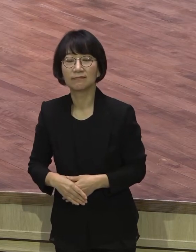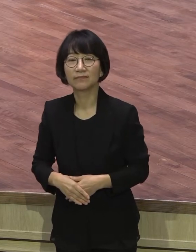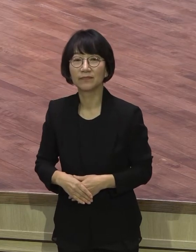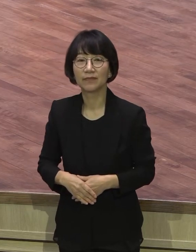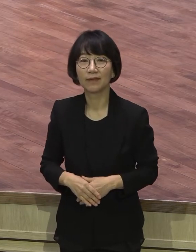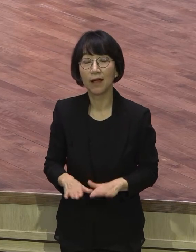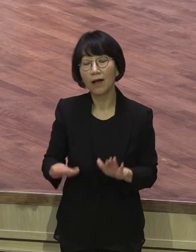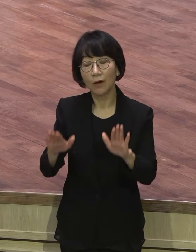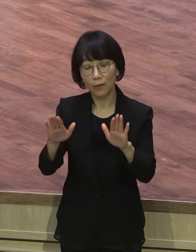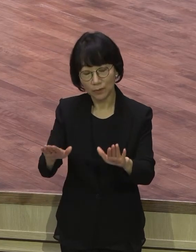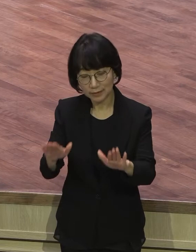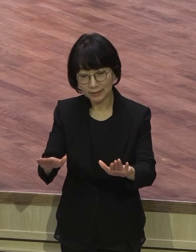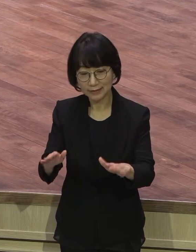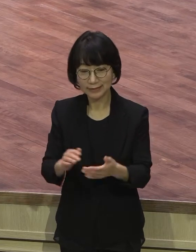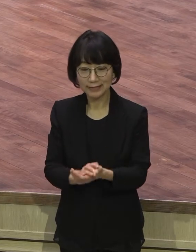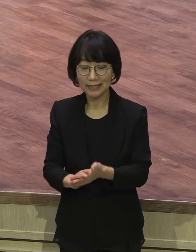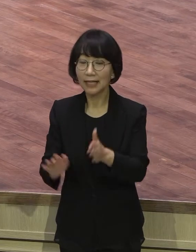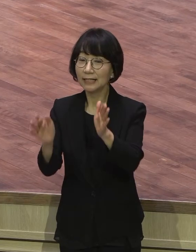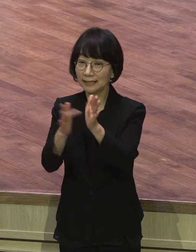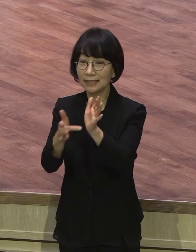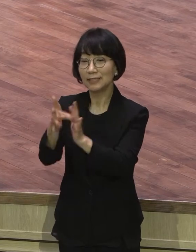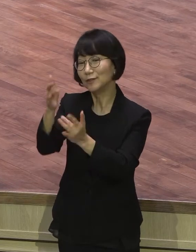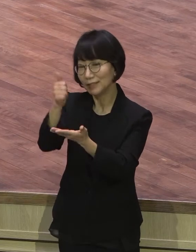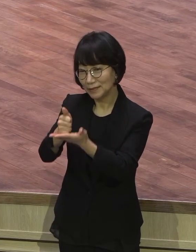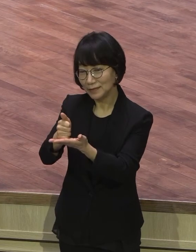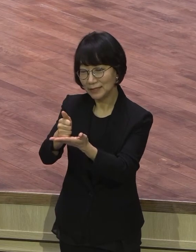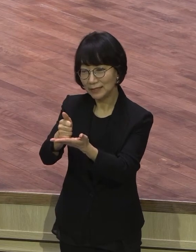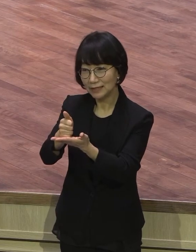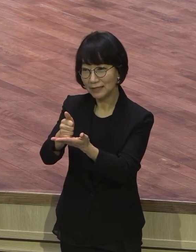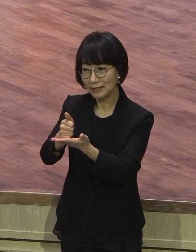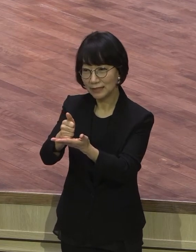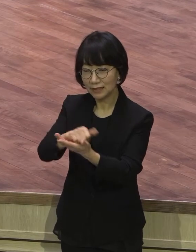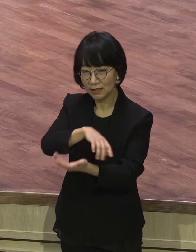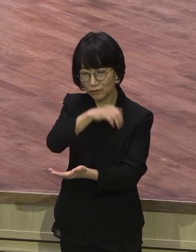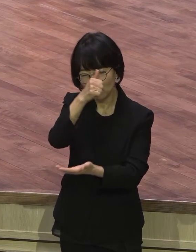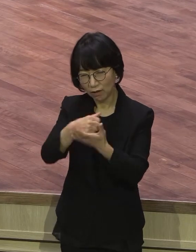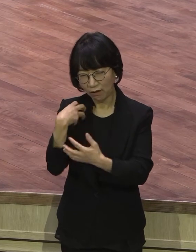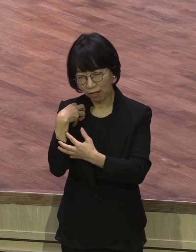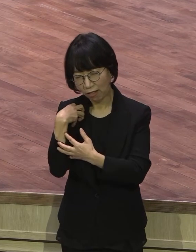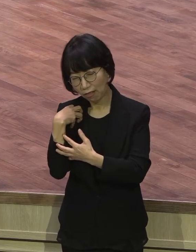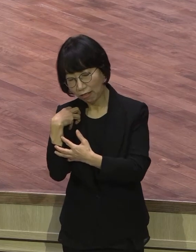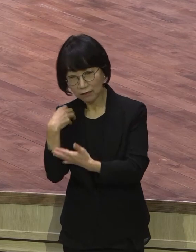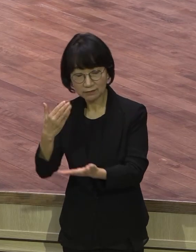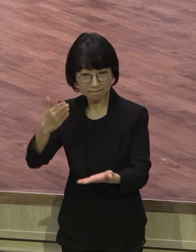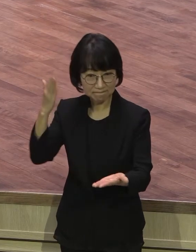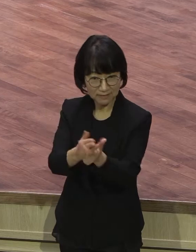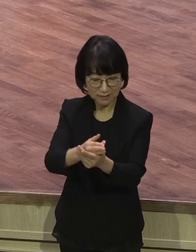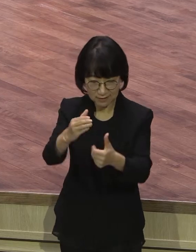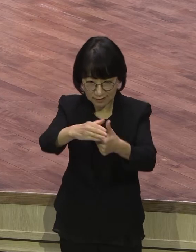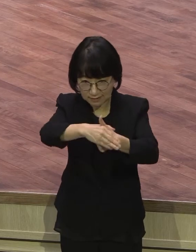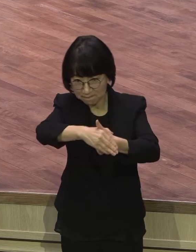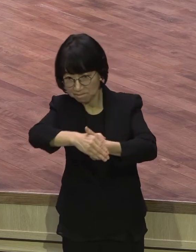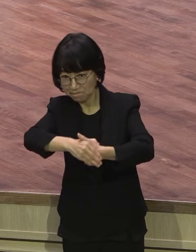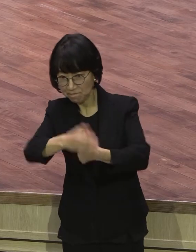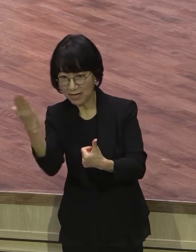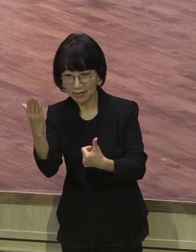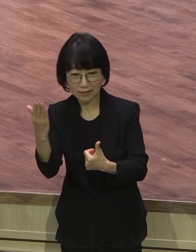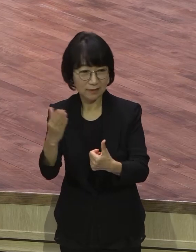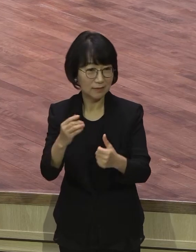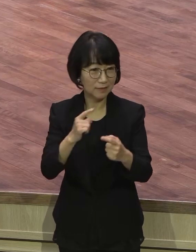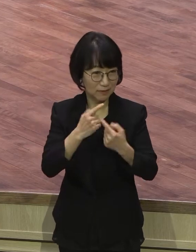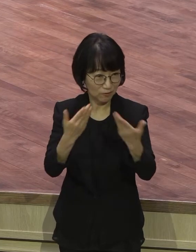그래서 예수님께서 이 정죄의식에서 자유함을 누리도록 말씀하고 있어요.